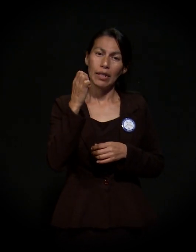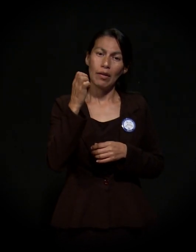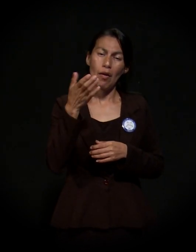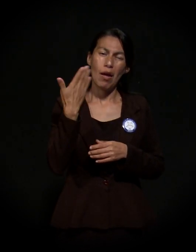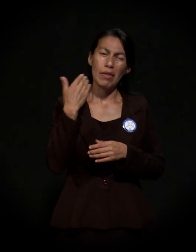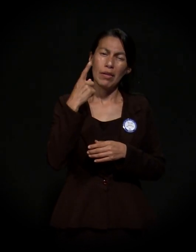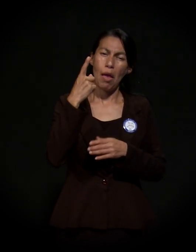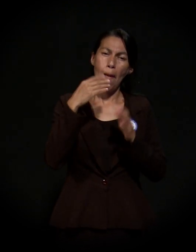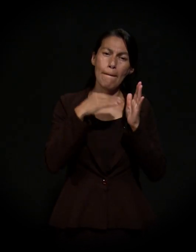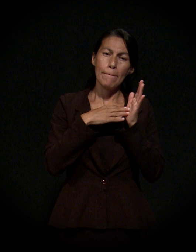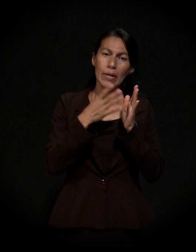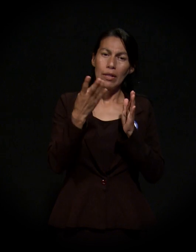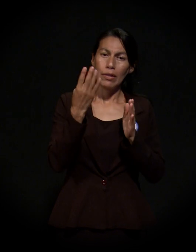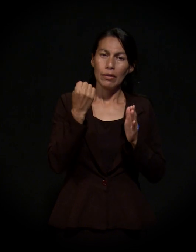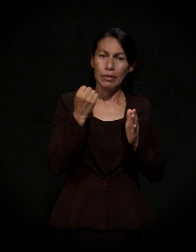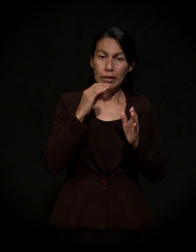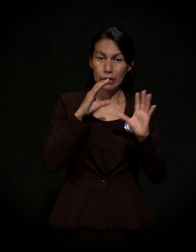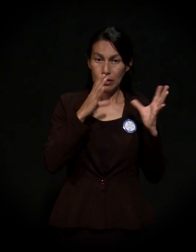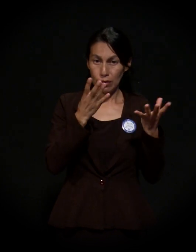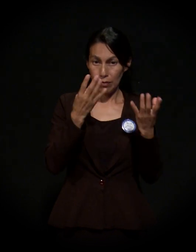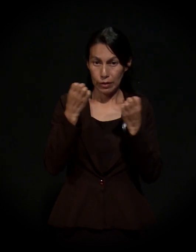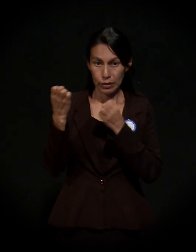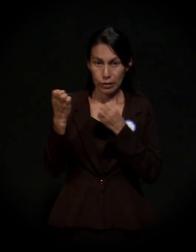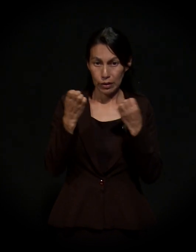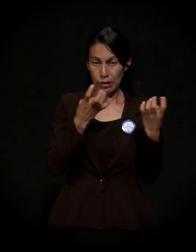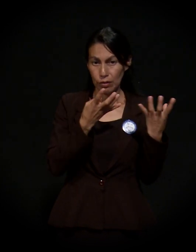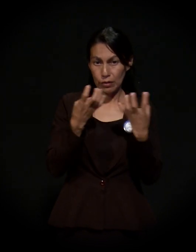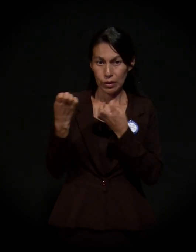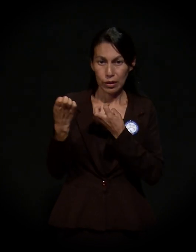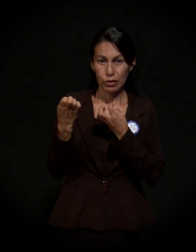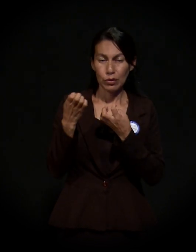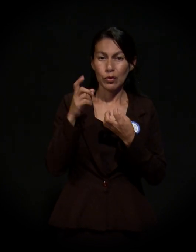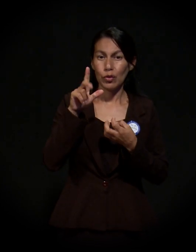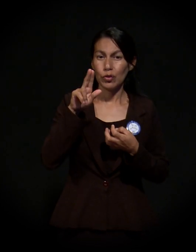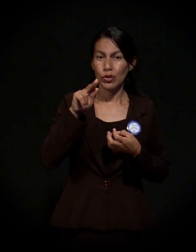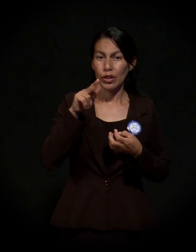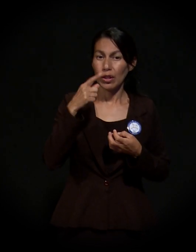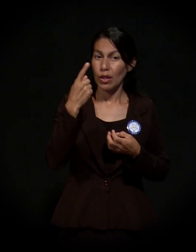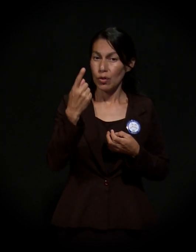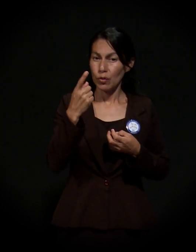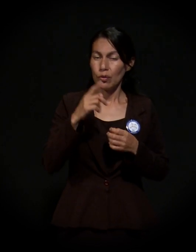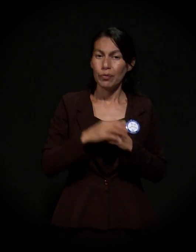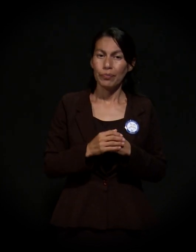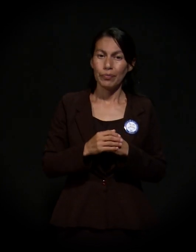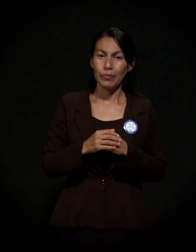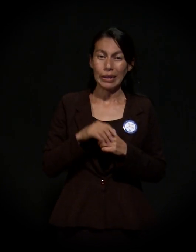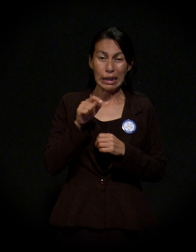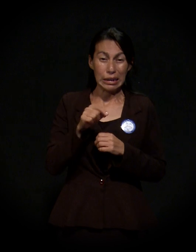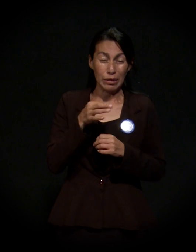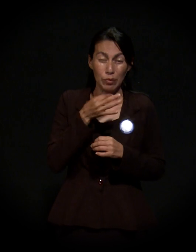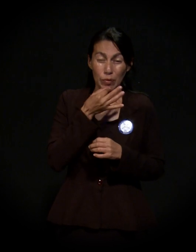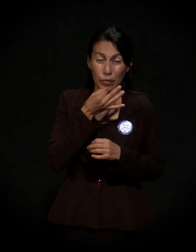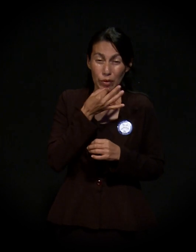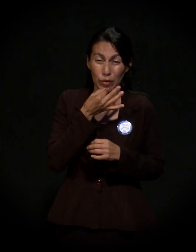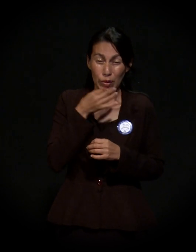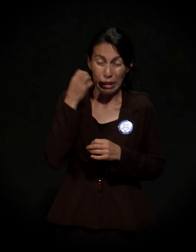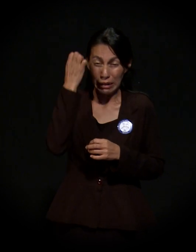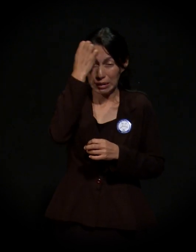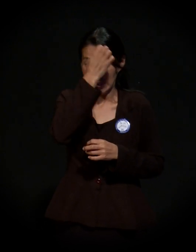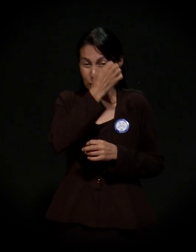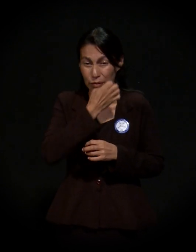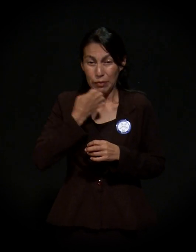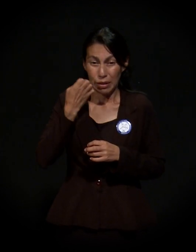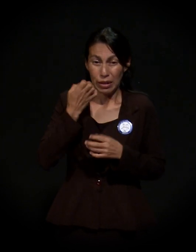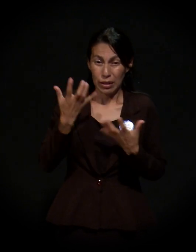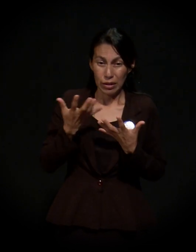1981. En ese momento que yo fui a mi examen, mi madre estaba en